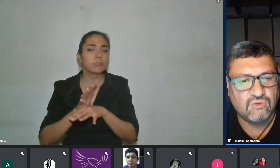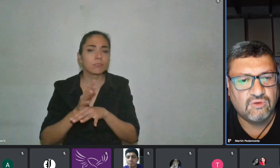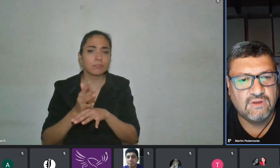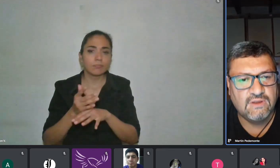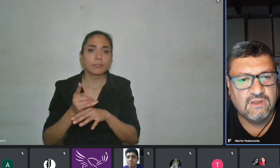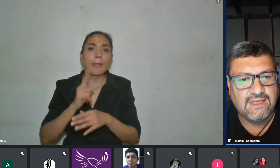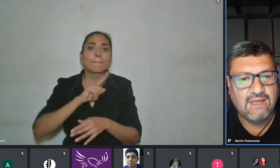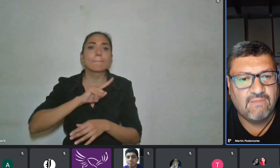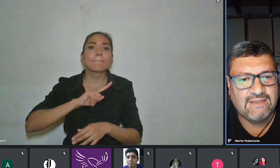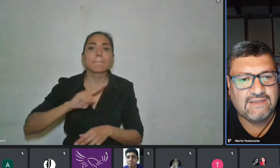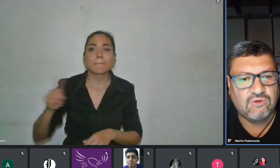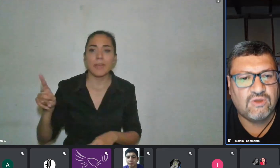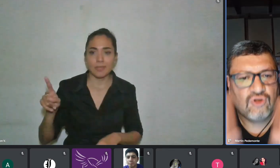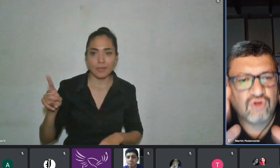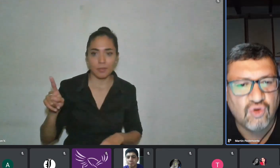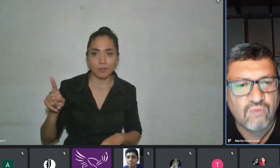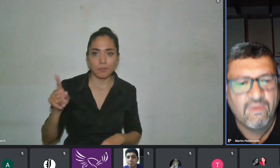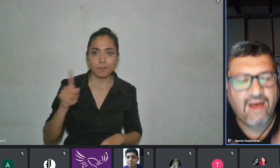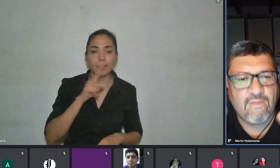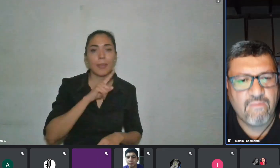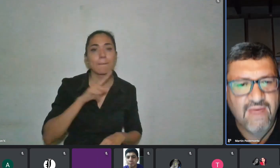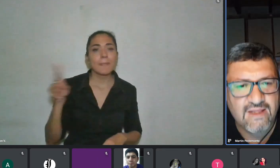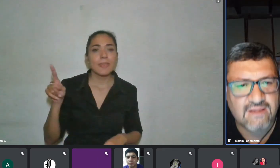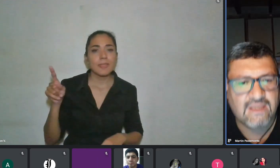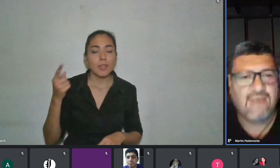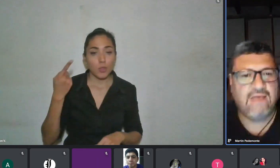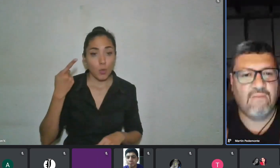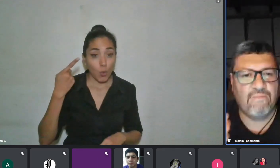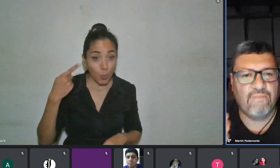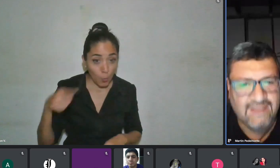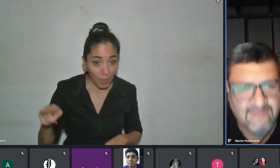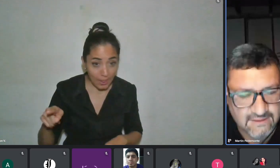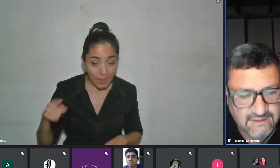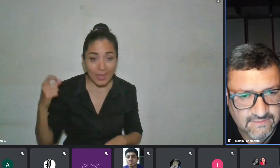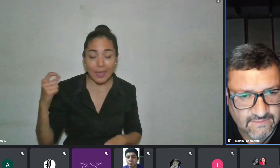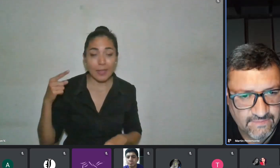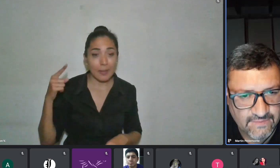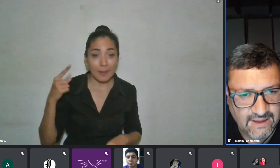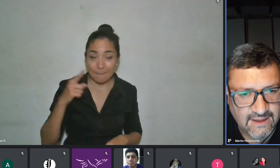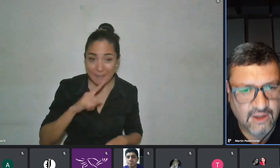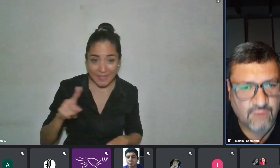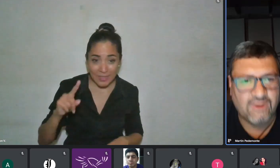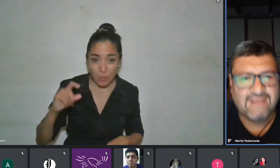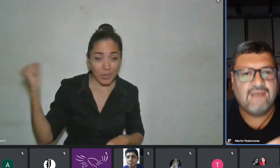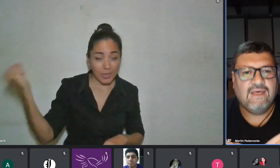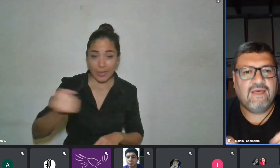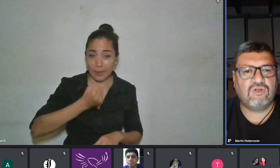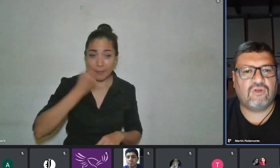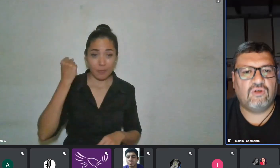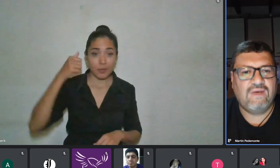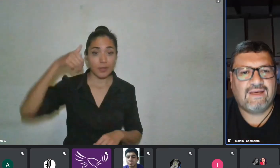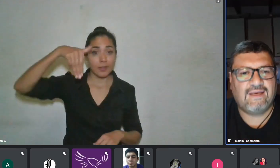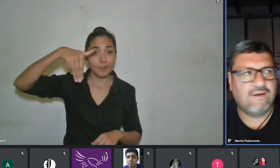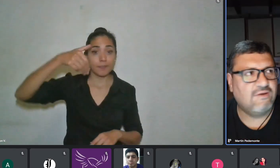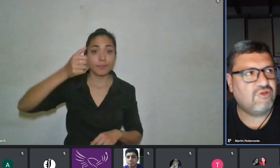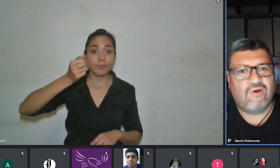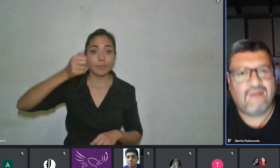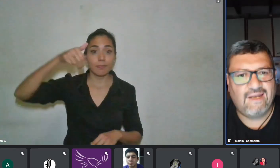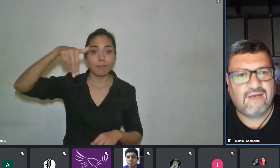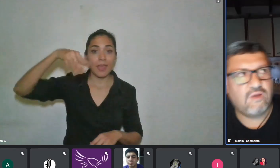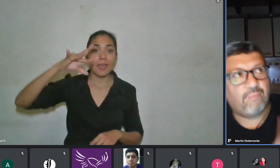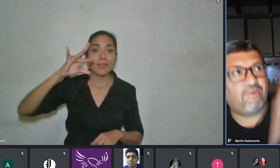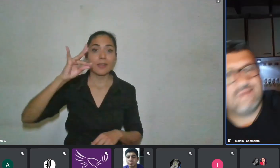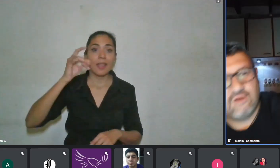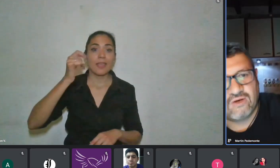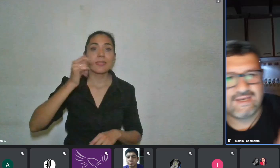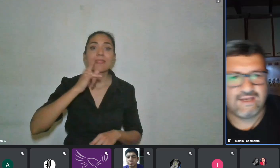mandato. Y el mandato es sumamente importante, porque ellos no es que yo los